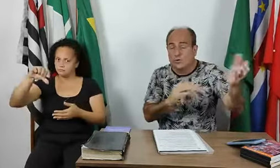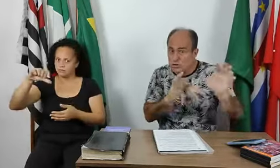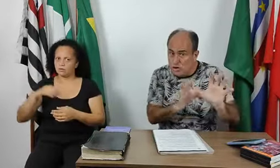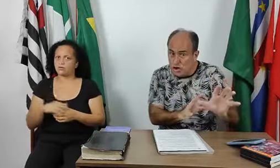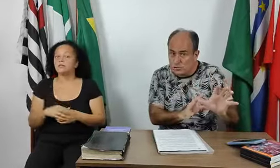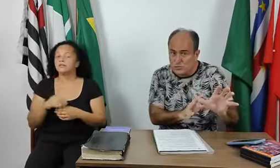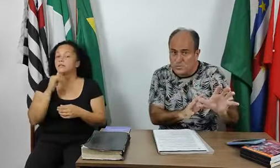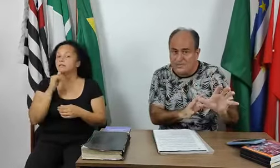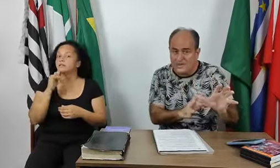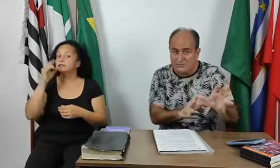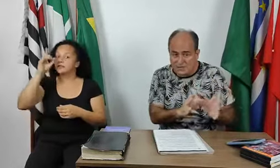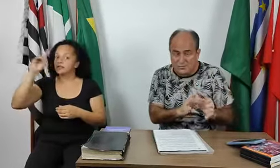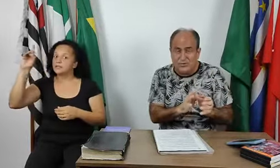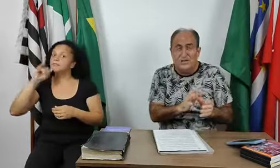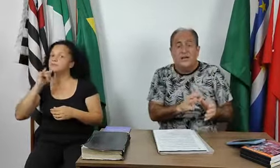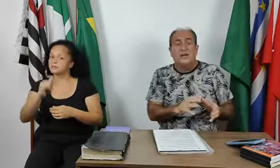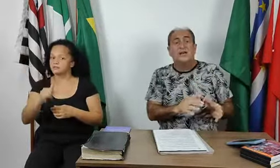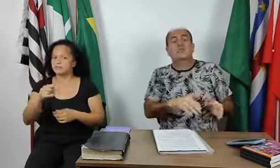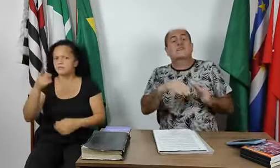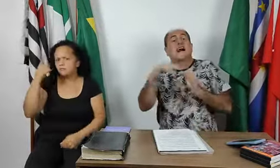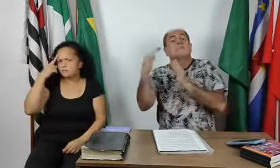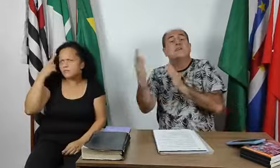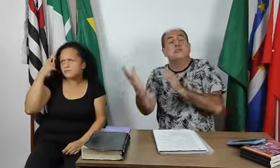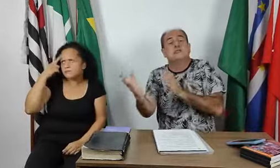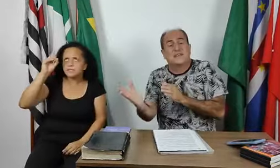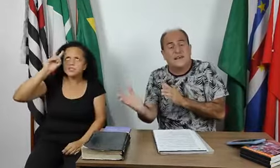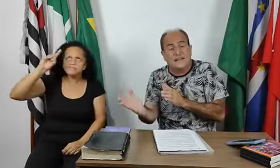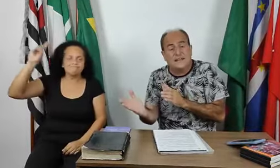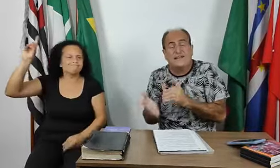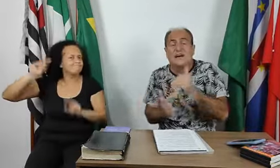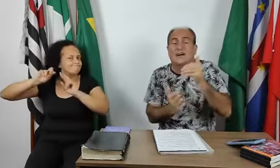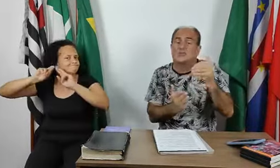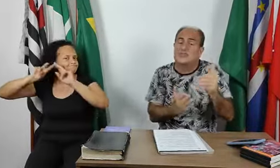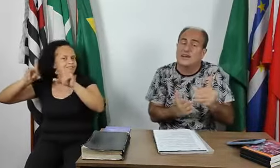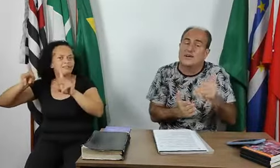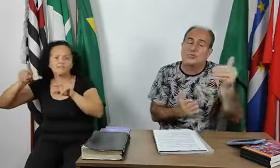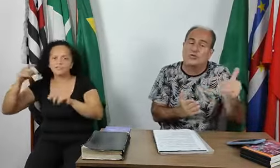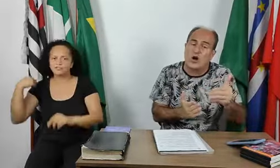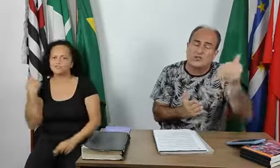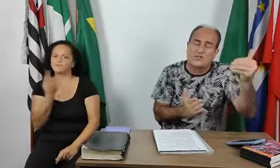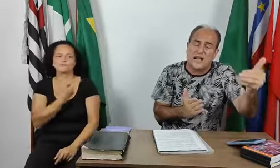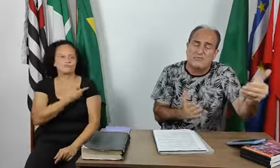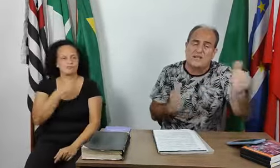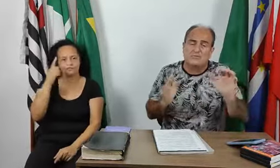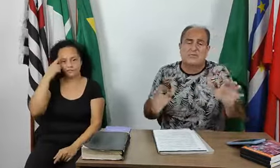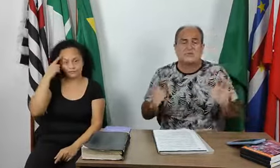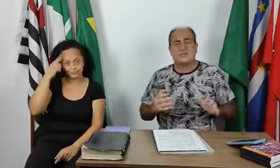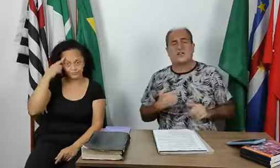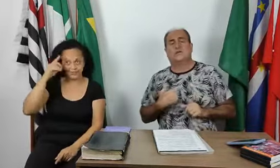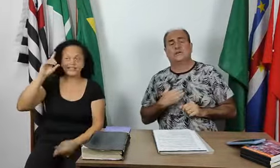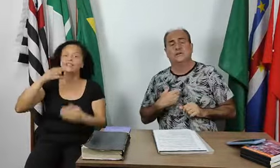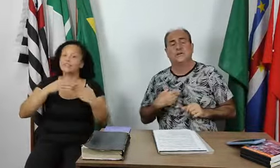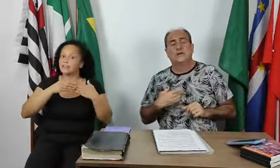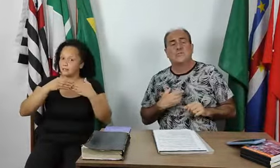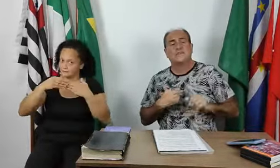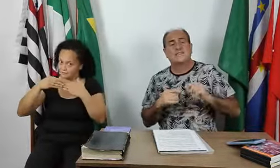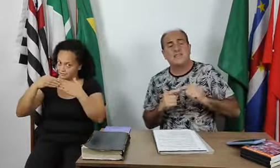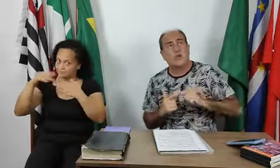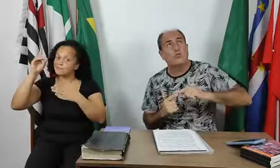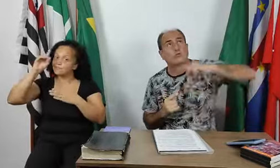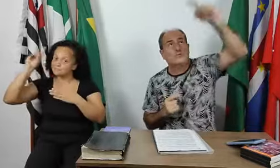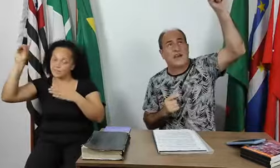são os nossos pensamentos, e os caminhos dele não são os nossos caminhos, diz o Senhor.